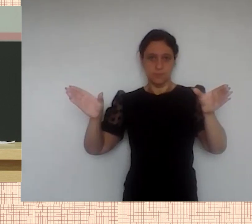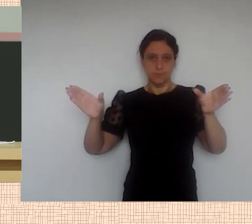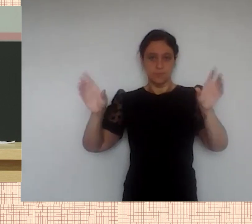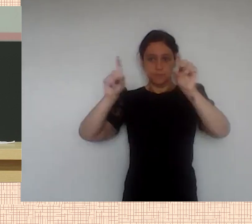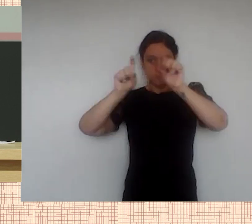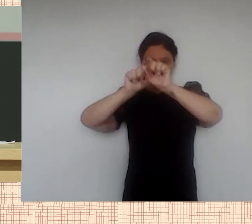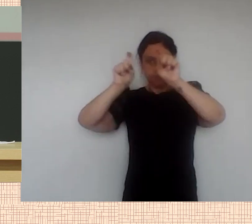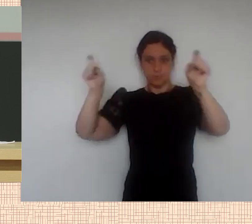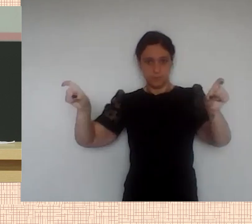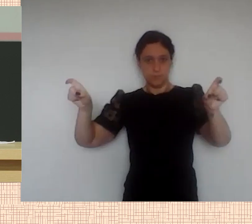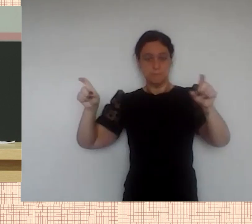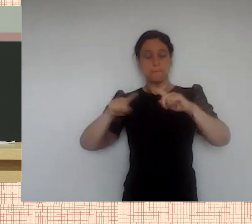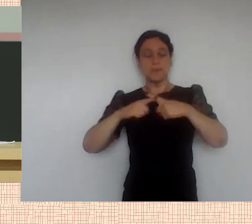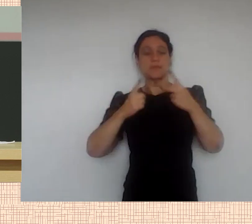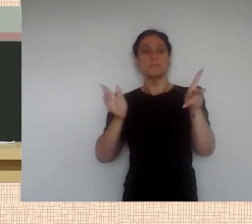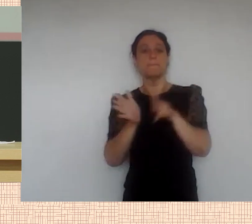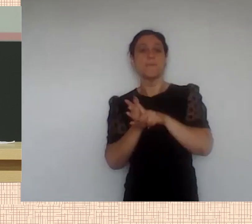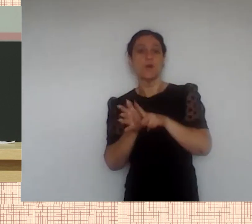nova criação.